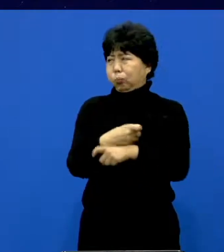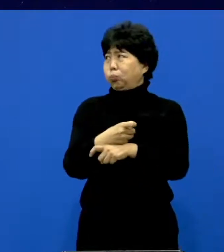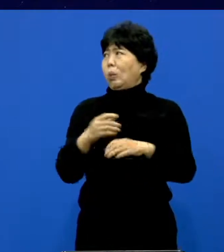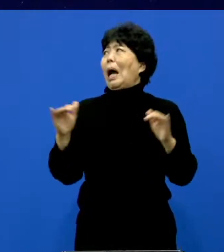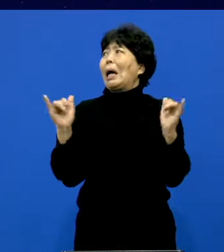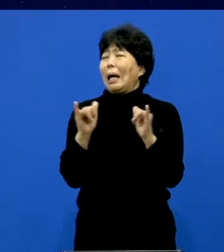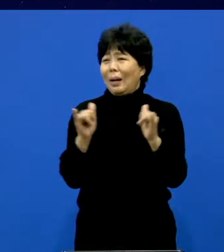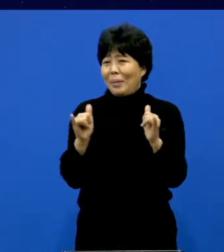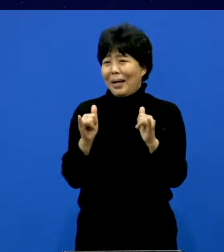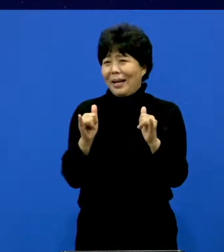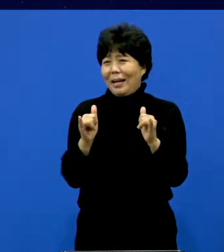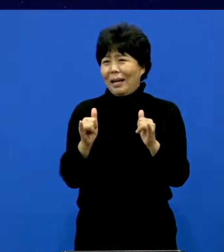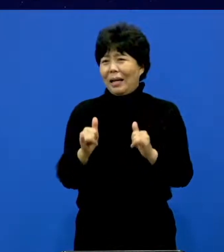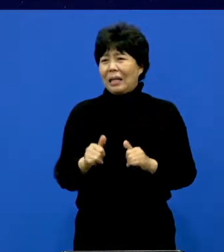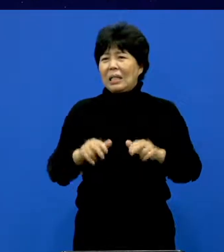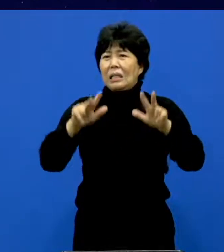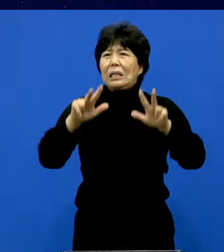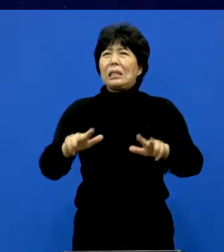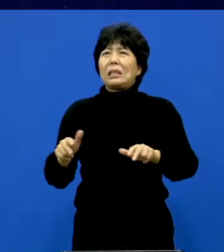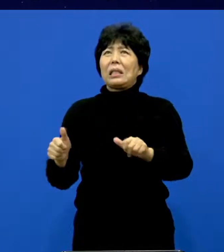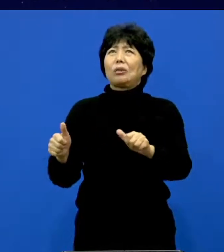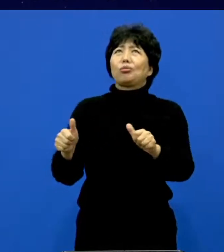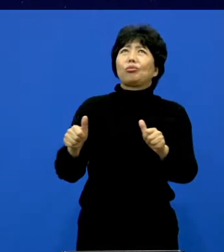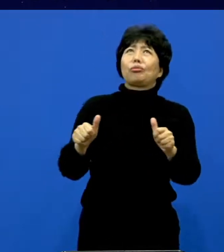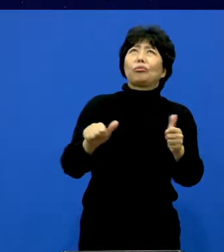그러니까 틀림없이 자기들이 죽었다는 거잖아요.